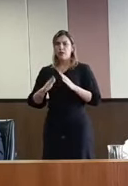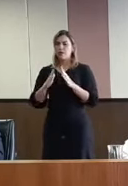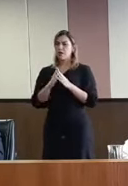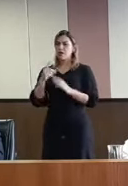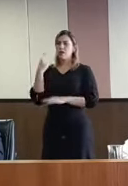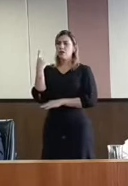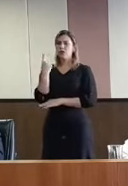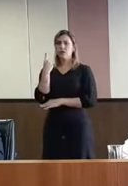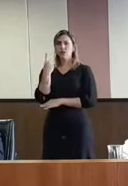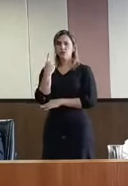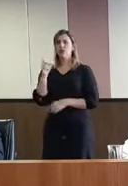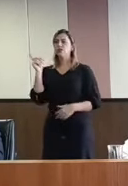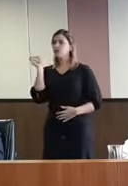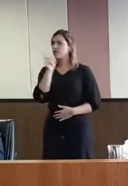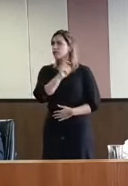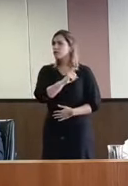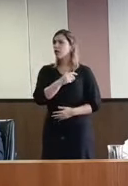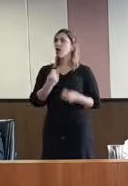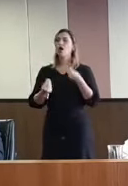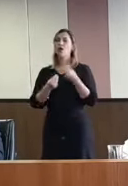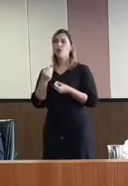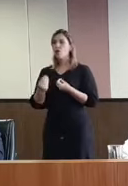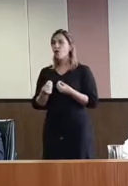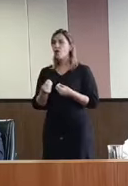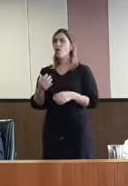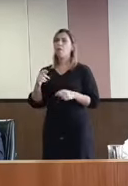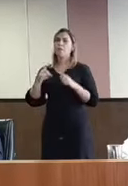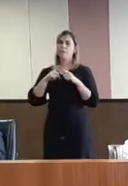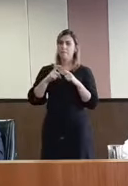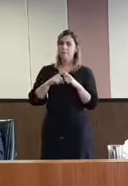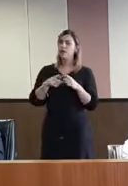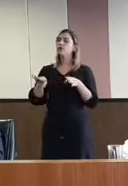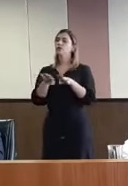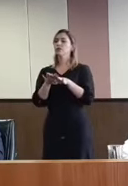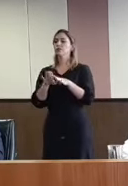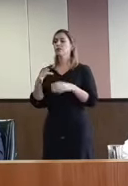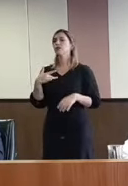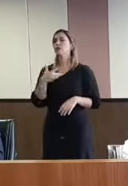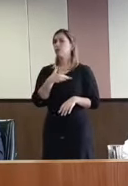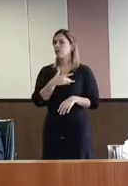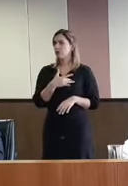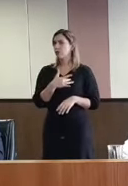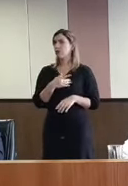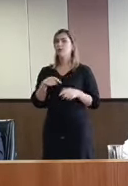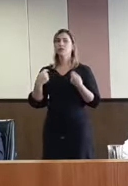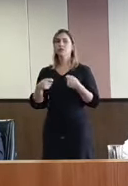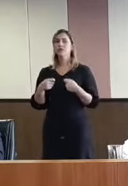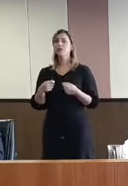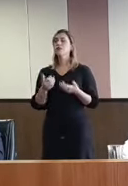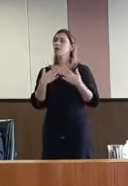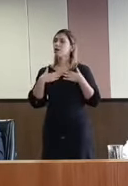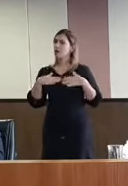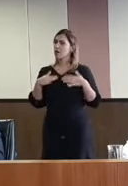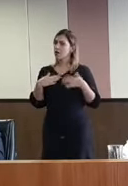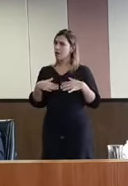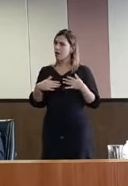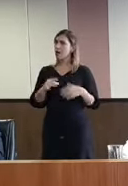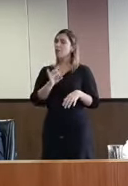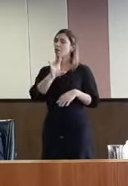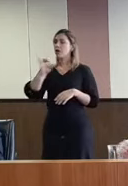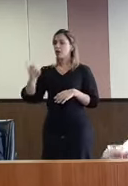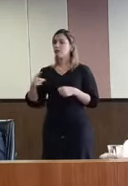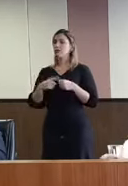de dificultar a logística de atendimento às atividades na área da saúde e praticamente fazer uma paralisia no mundo